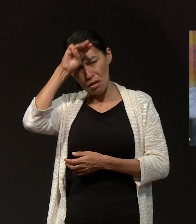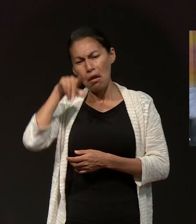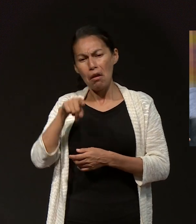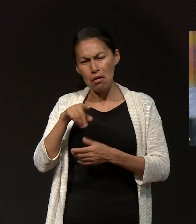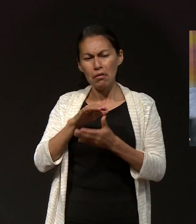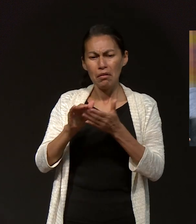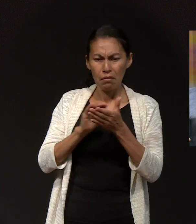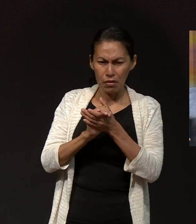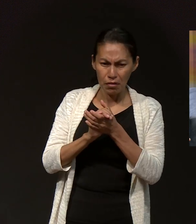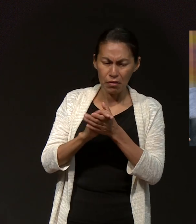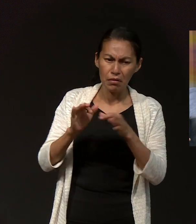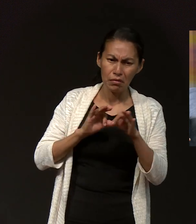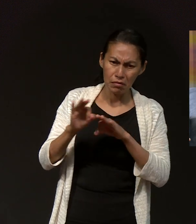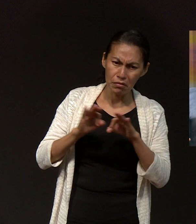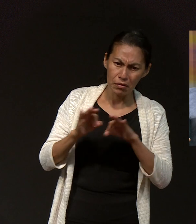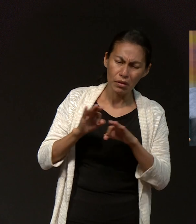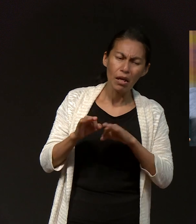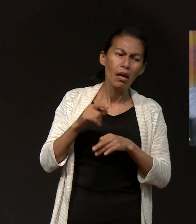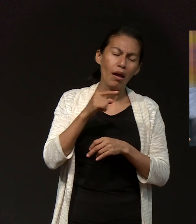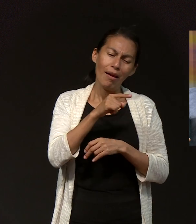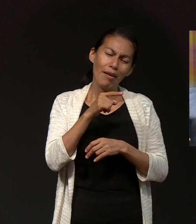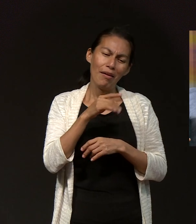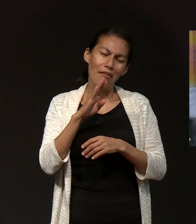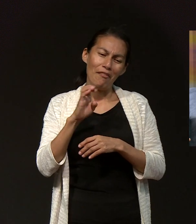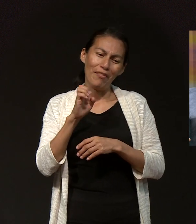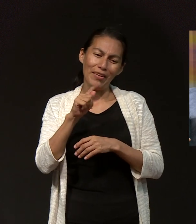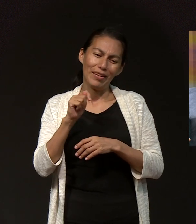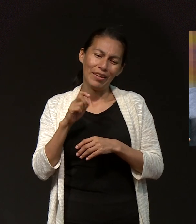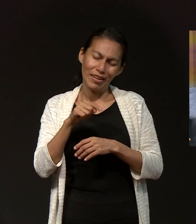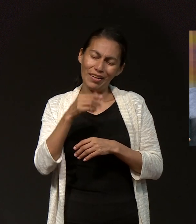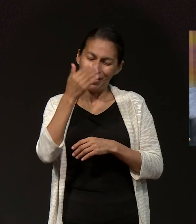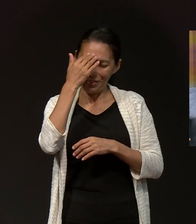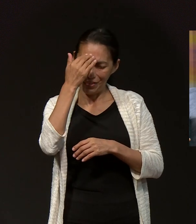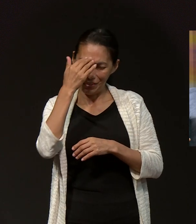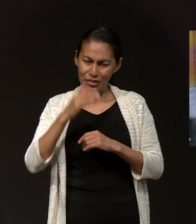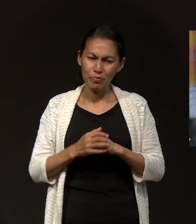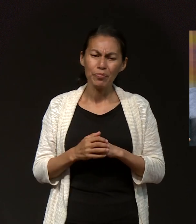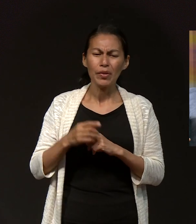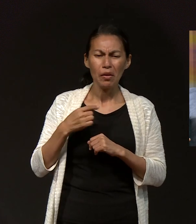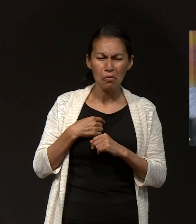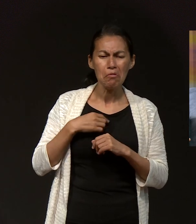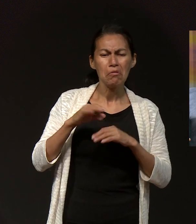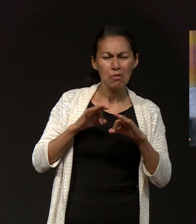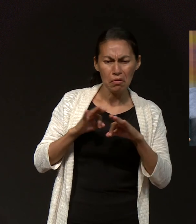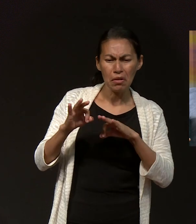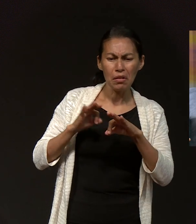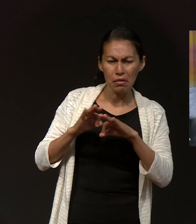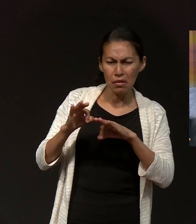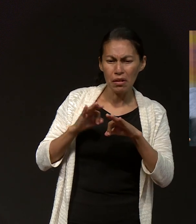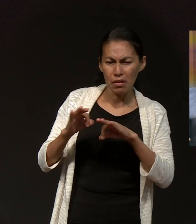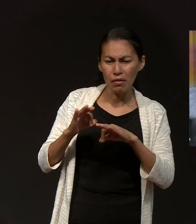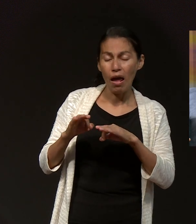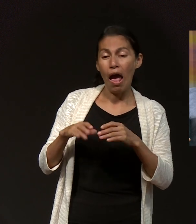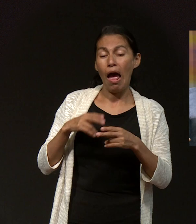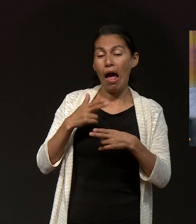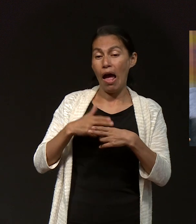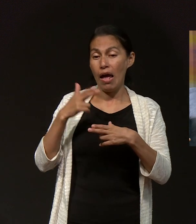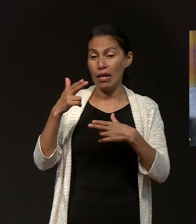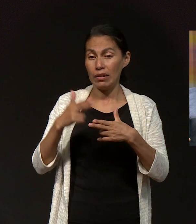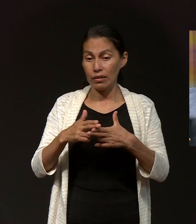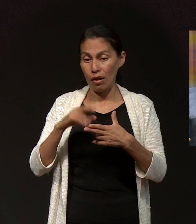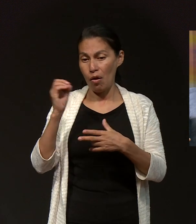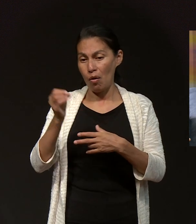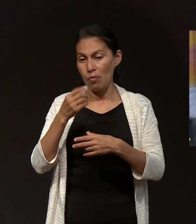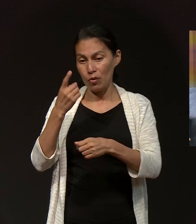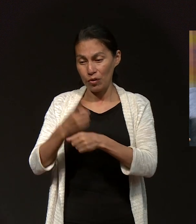Betty y también en un ministerio de la iglesia. Y a partir de ahí, pues, me quedé trabajando allí hasta el momento